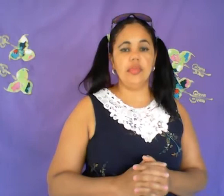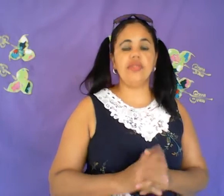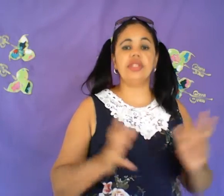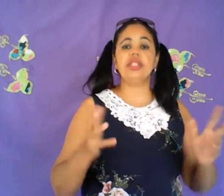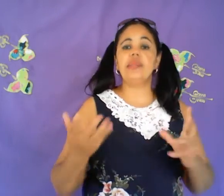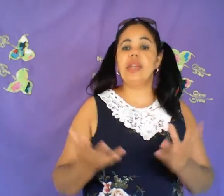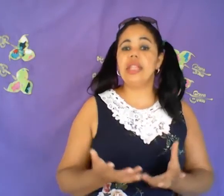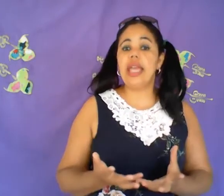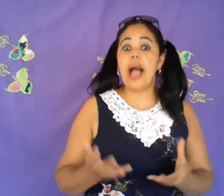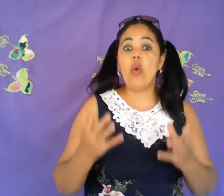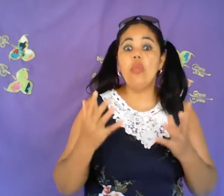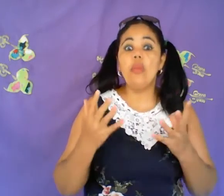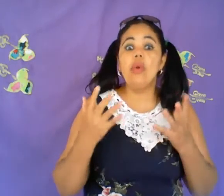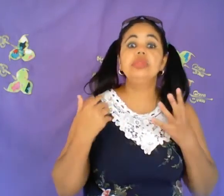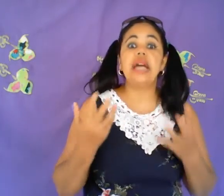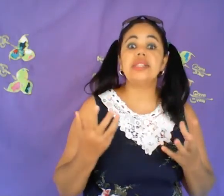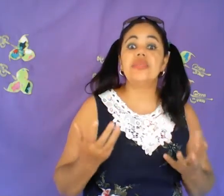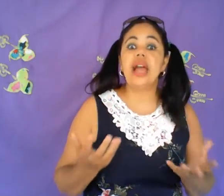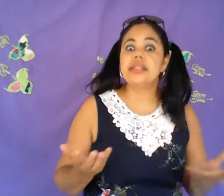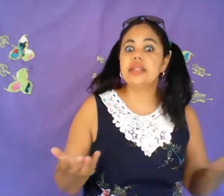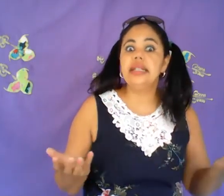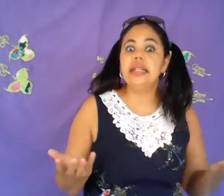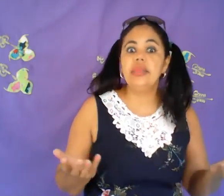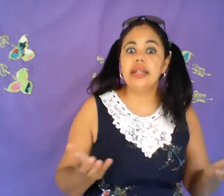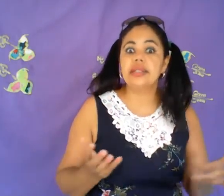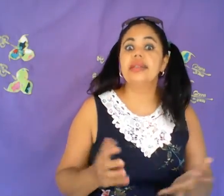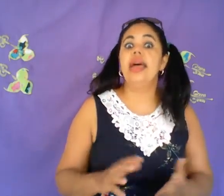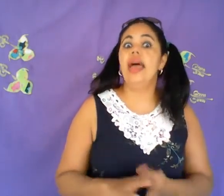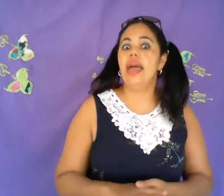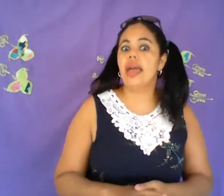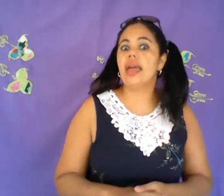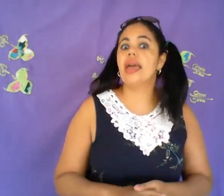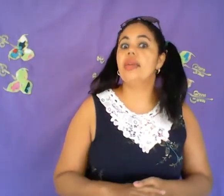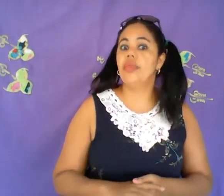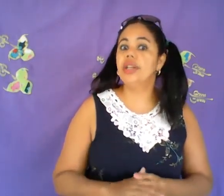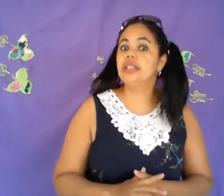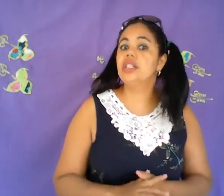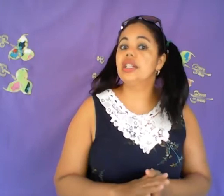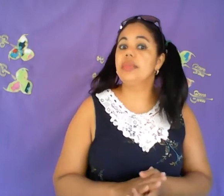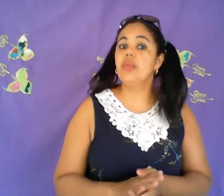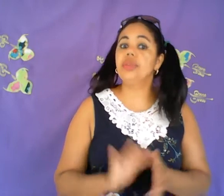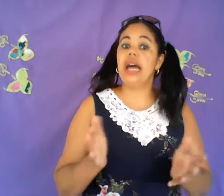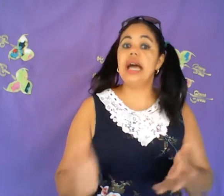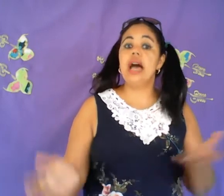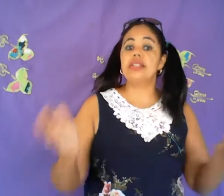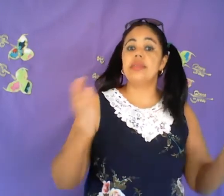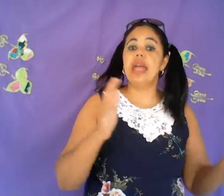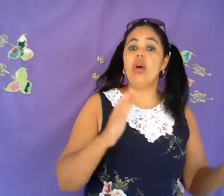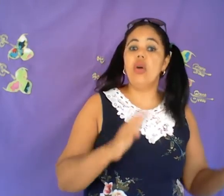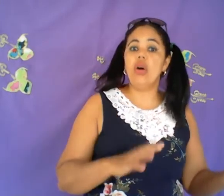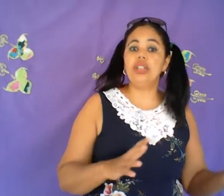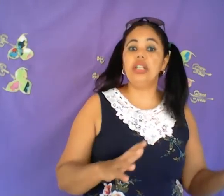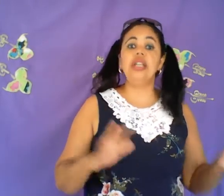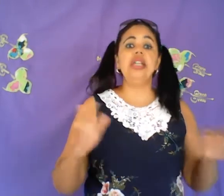vocês aprenderem a como montar as frases em Libras. É importante saber montar, saber a ordem e a